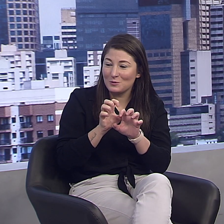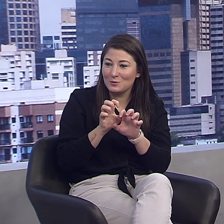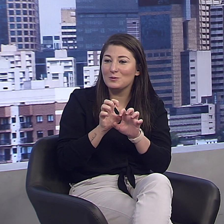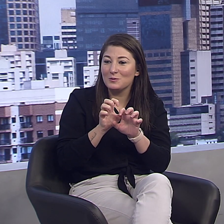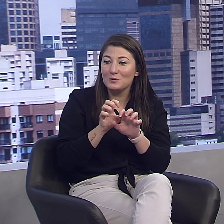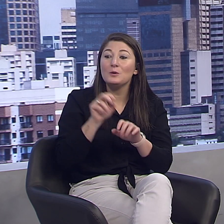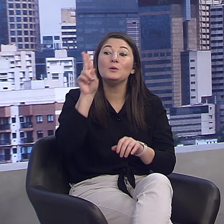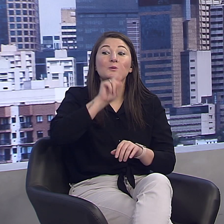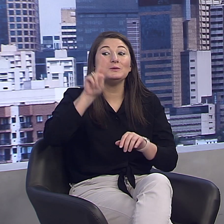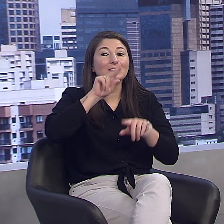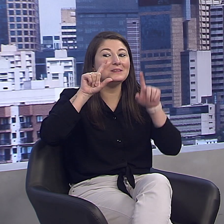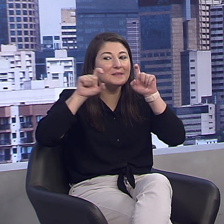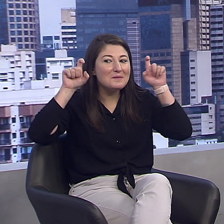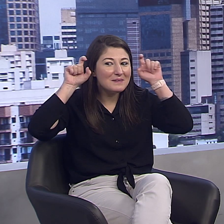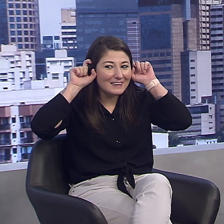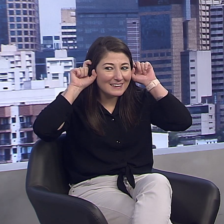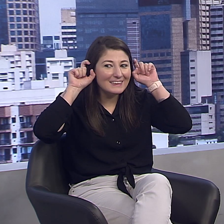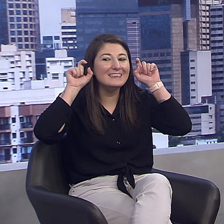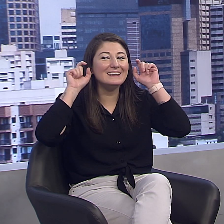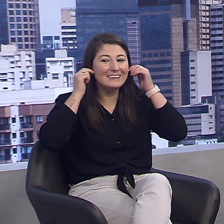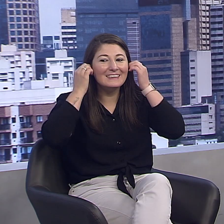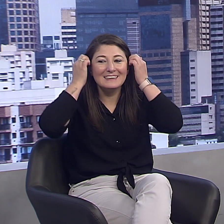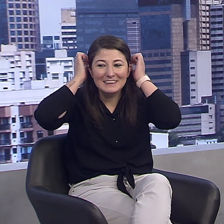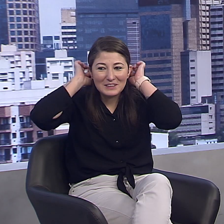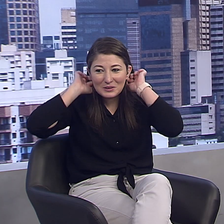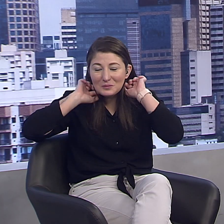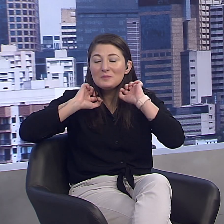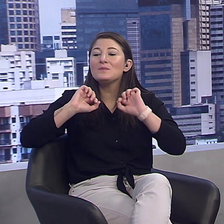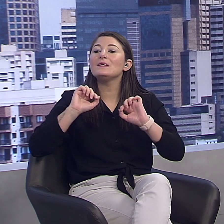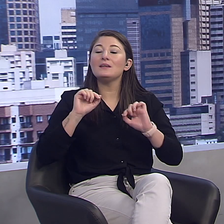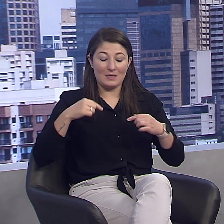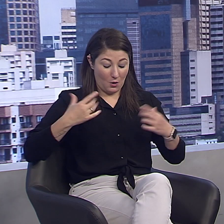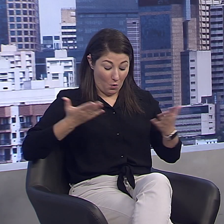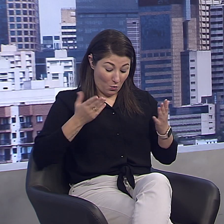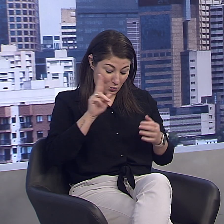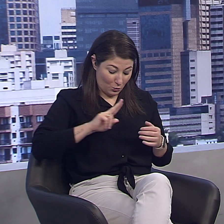loiro escuro, estou fazendo uso de aparelho auditivo.